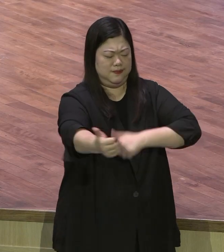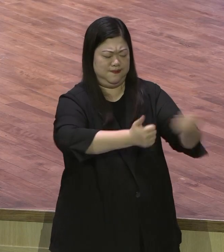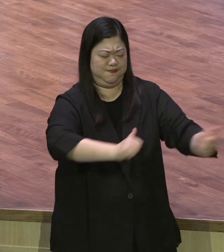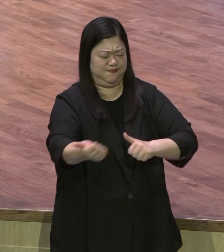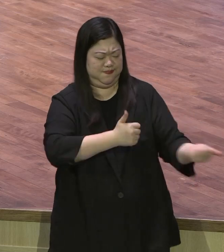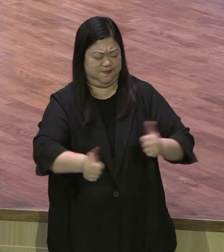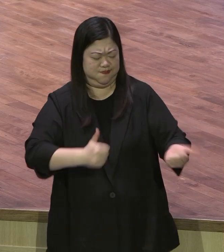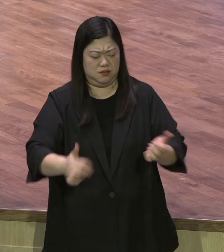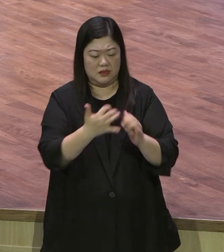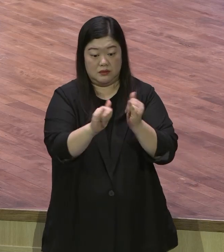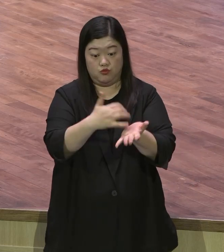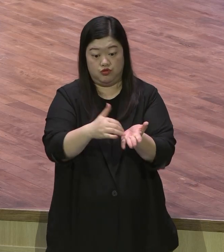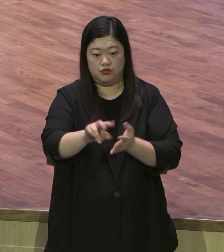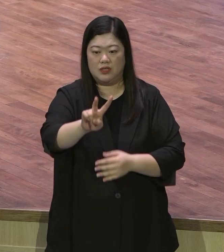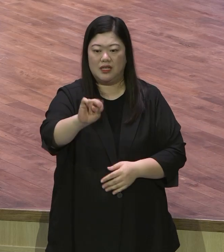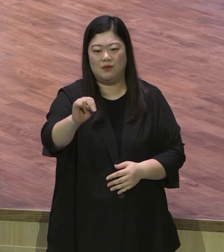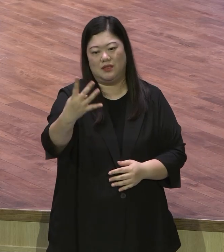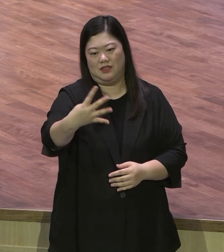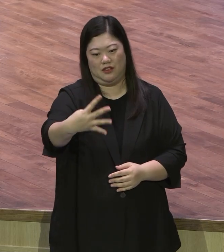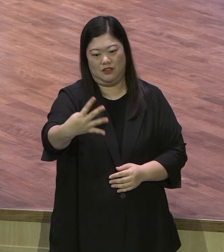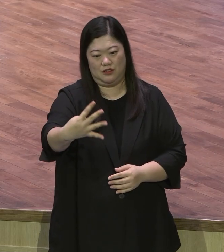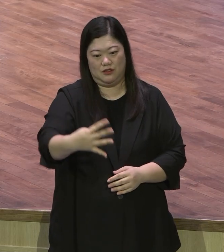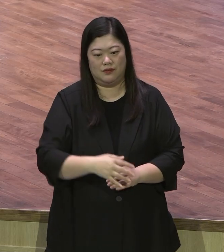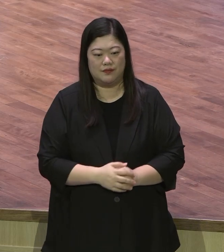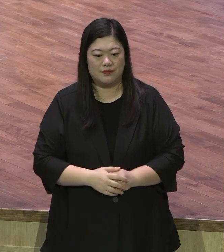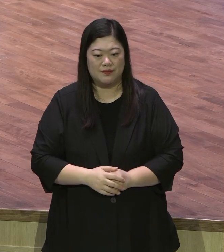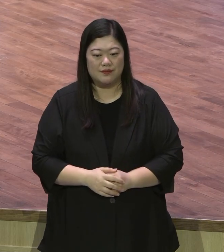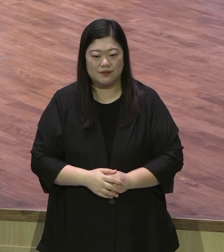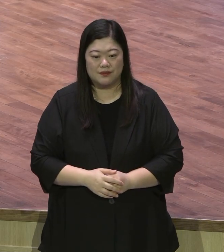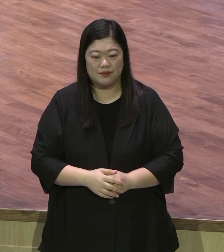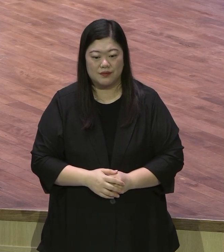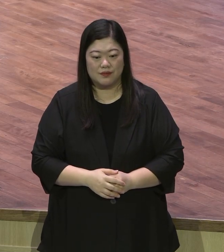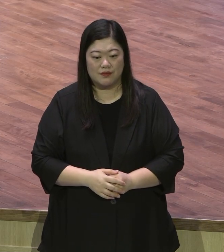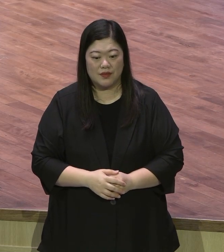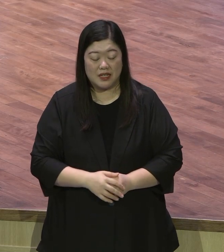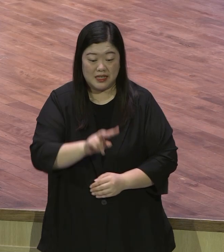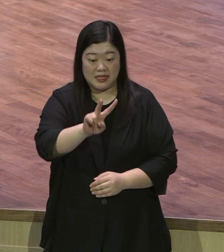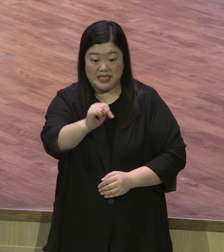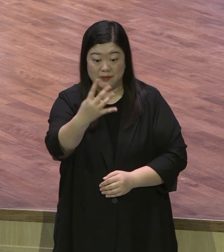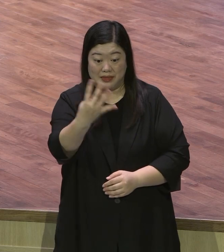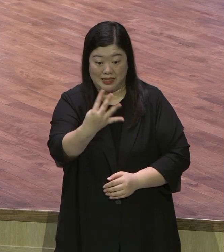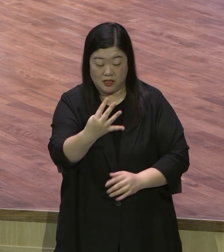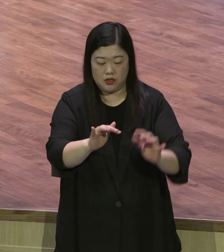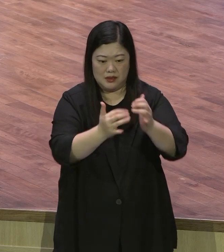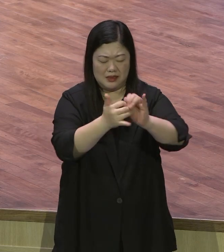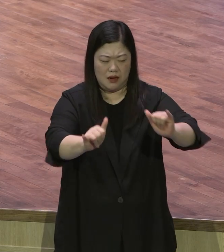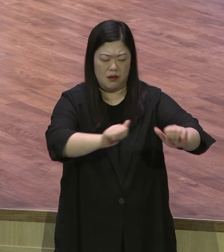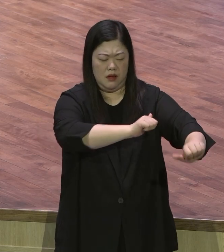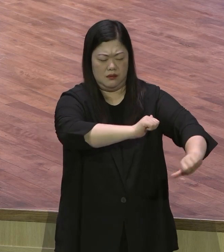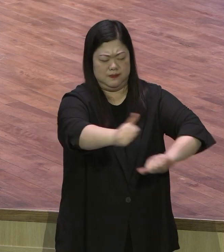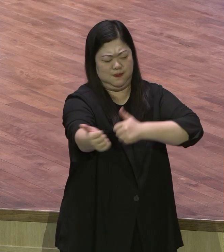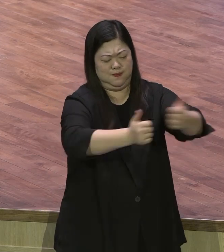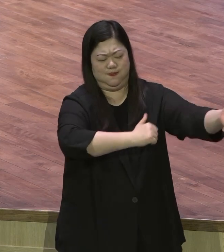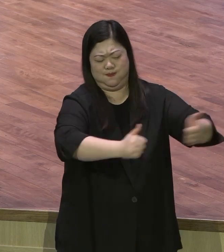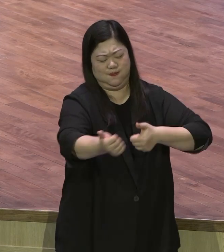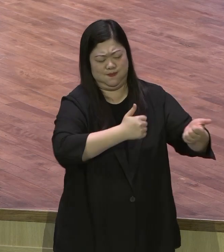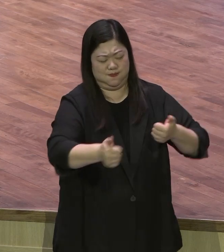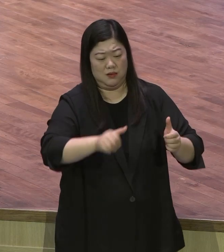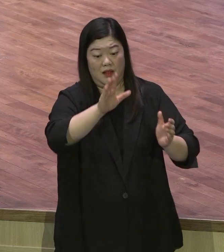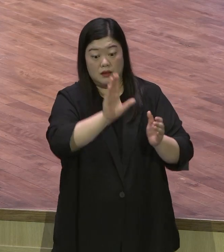2만 4천 명 이스라엘 사람들. 그런데 이 당시에 바알 숭배에 빠지지 않고